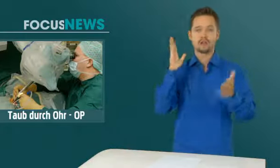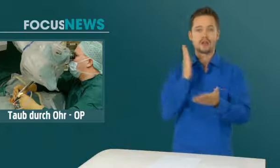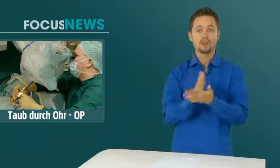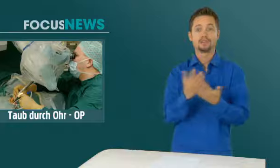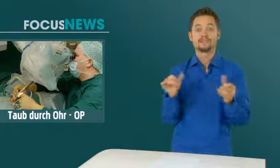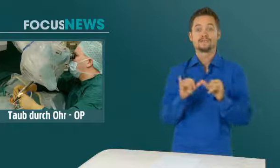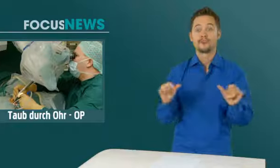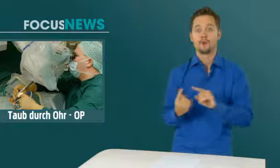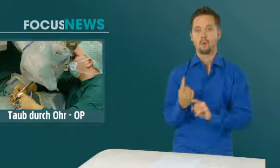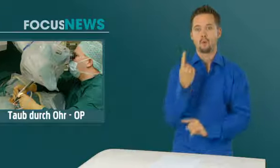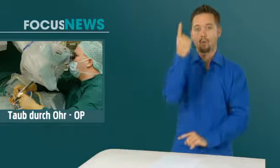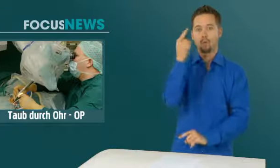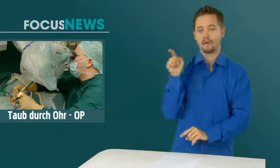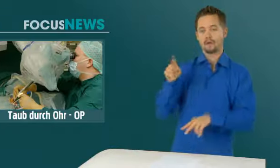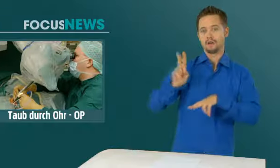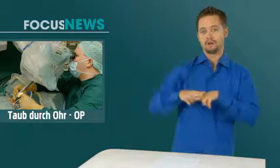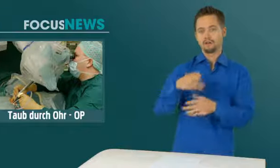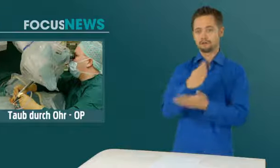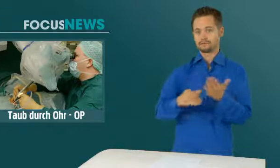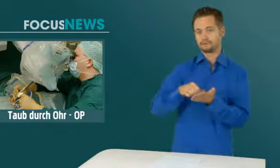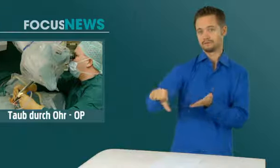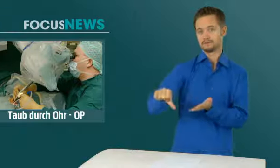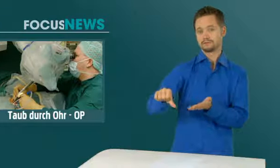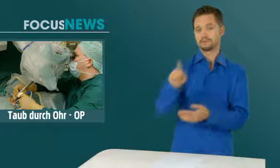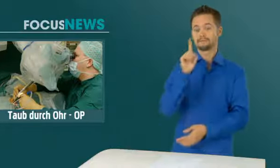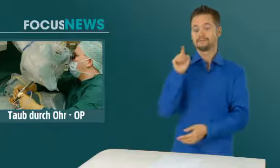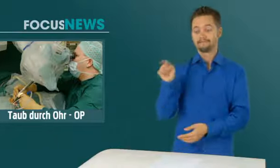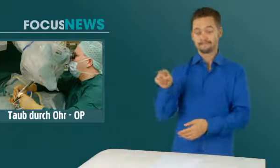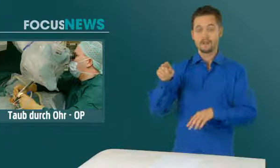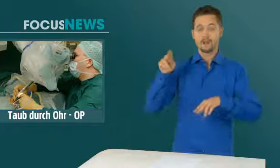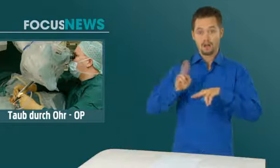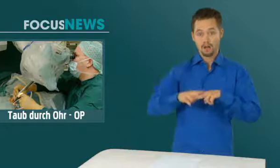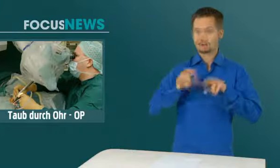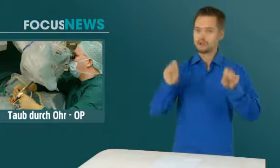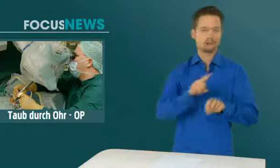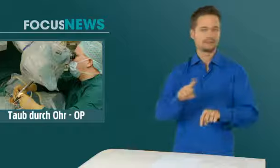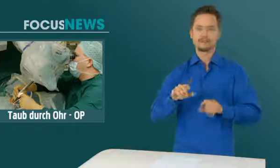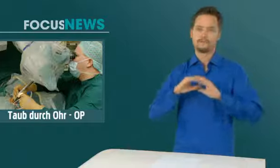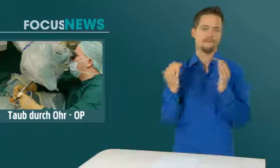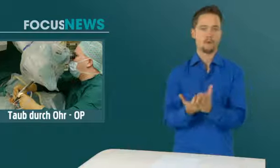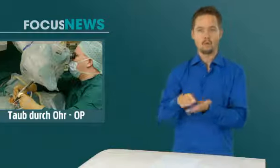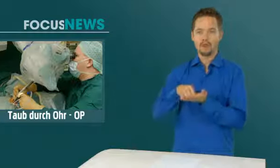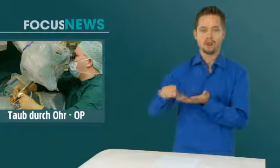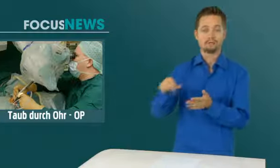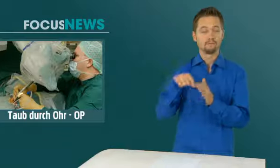strafe ausfällt der arzt kann nicht die volle haftung übernehmen da die frau sowieso später erlaubt